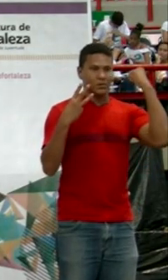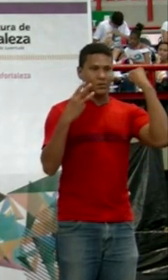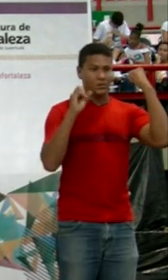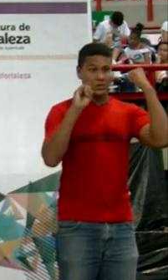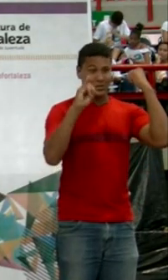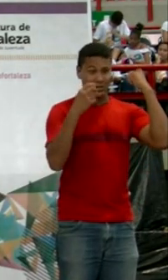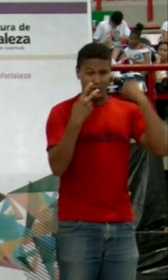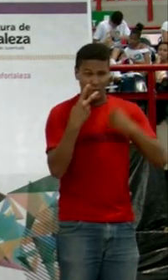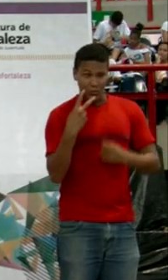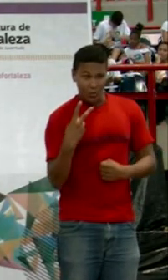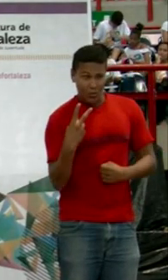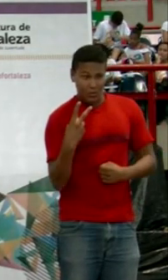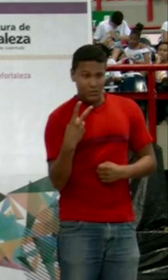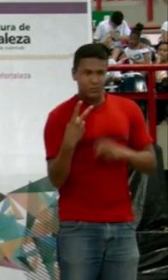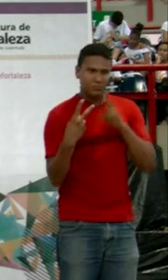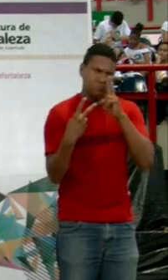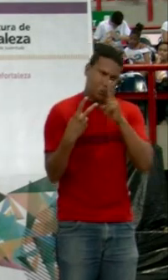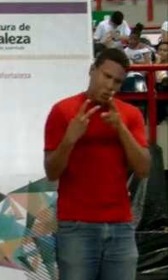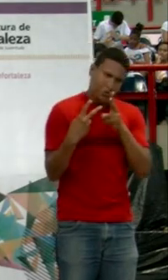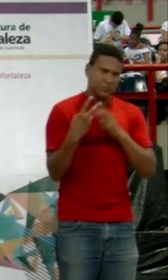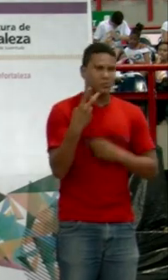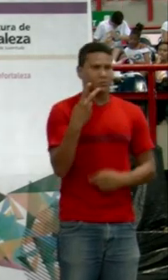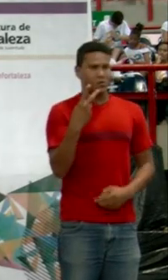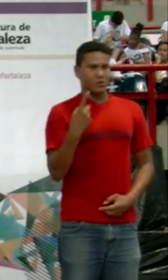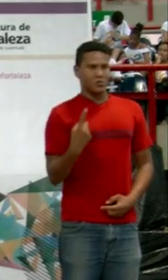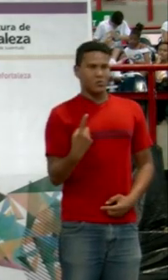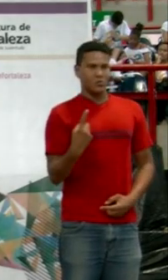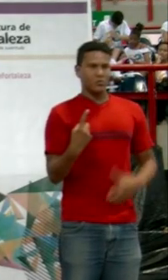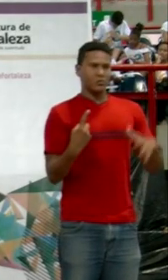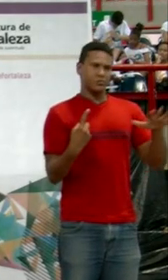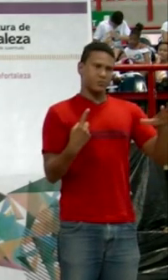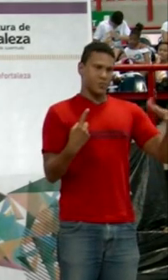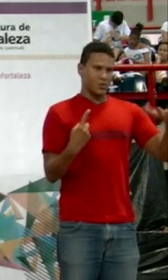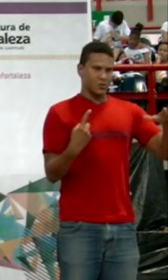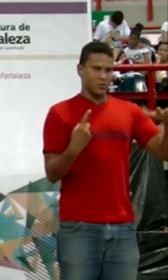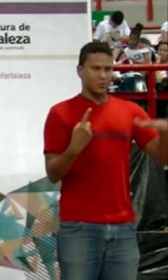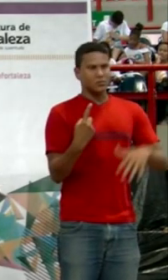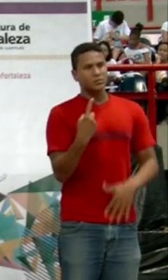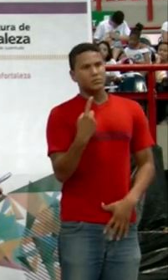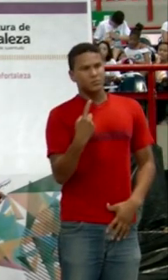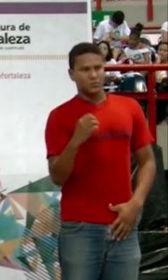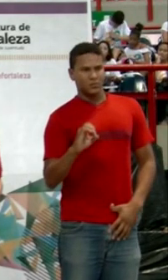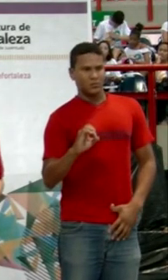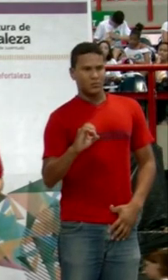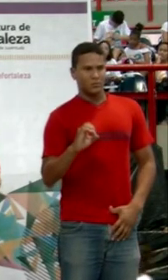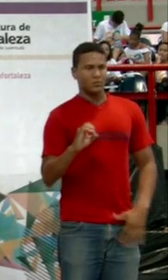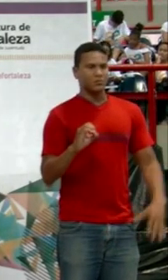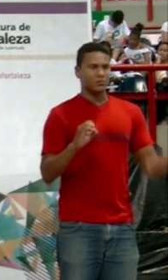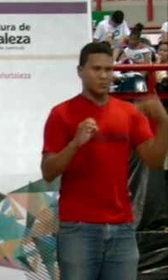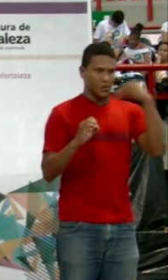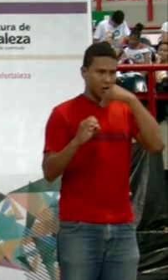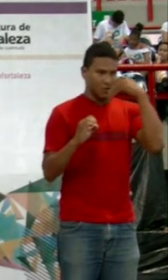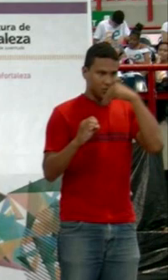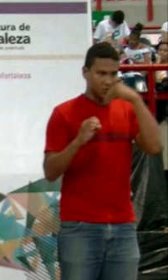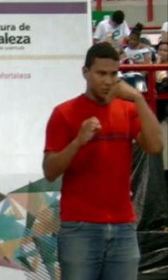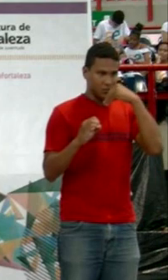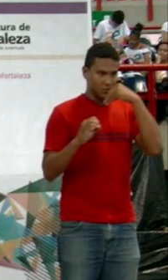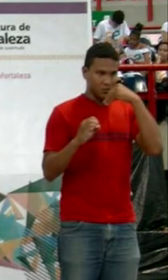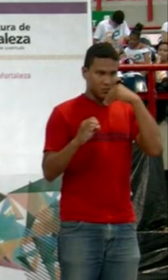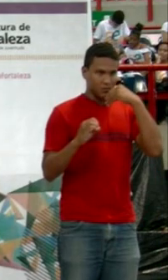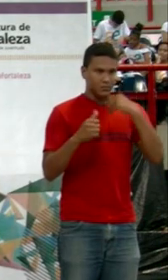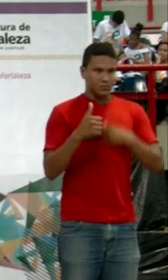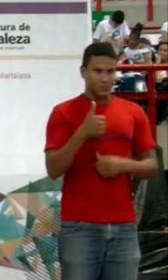der 2, forte. Se der 1, moderado. Se der 0, fraco. Lembrando que tem